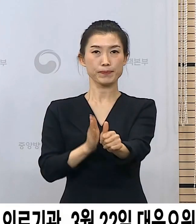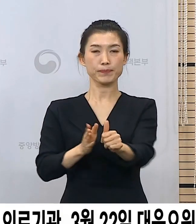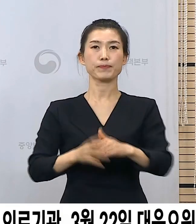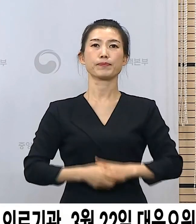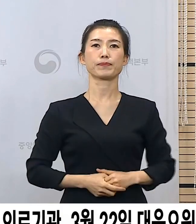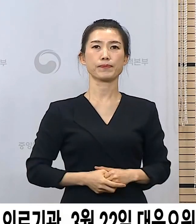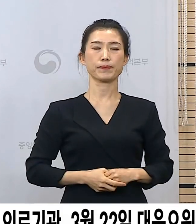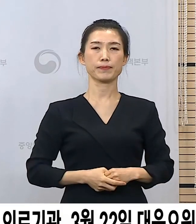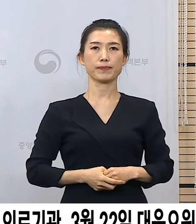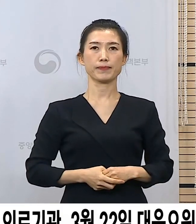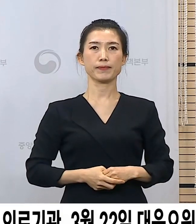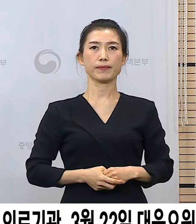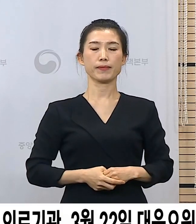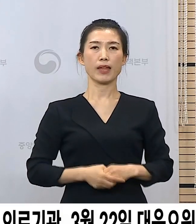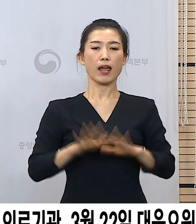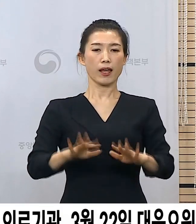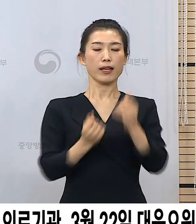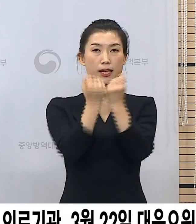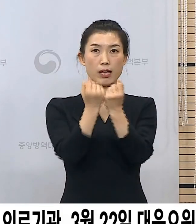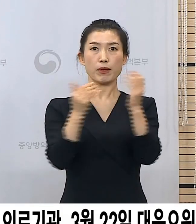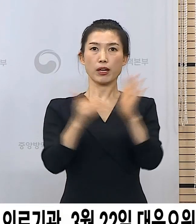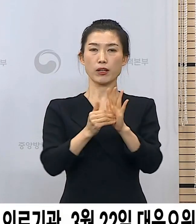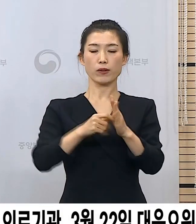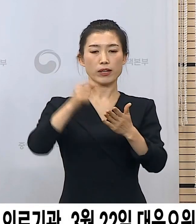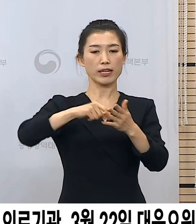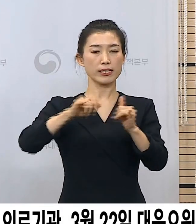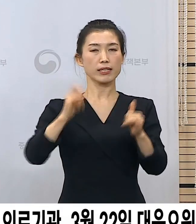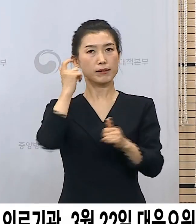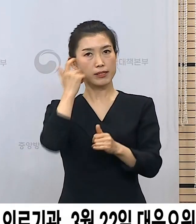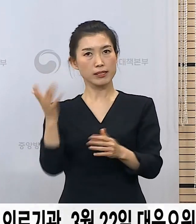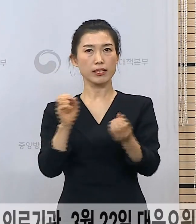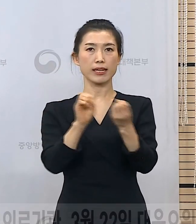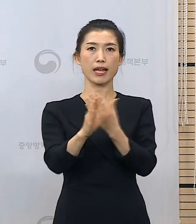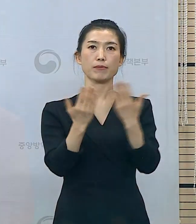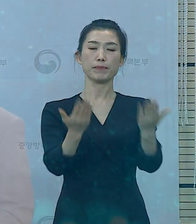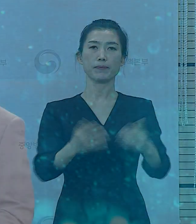네. 그럼 기자님들 질의응답 시간을 지금부터 갖도록 하겠습니다.